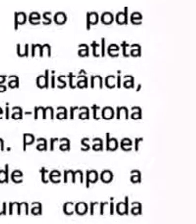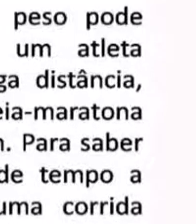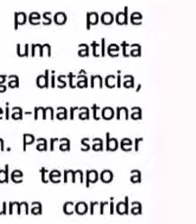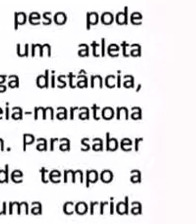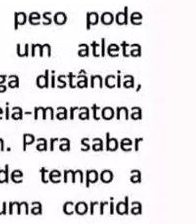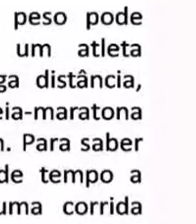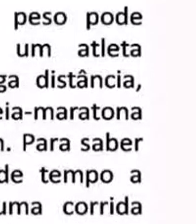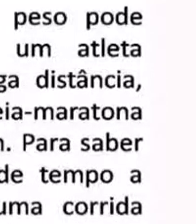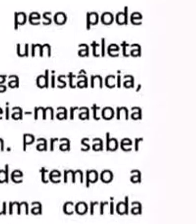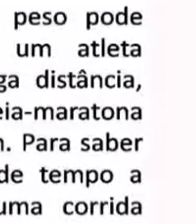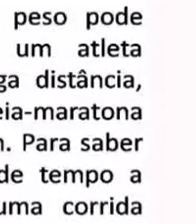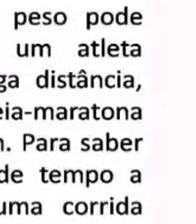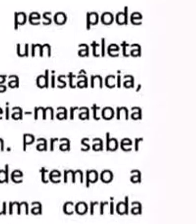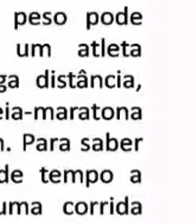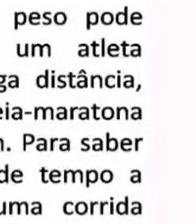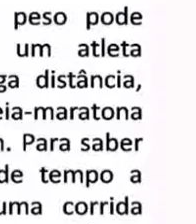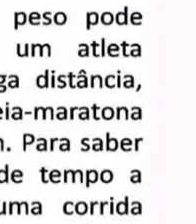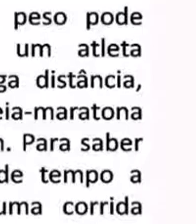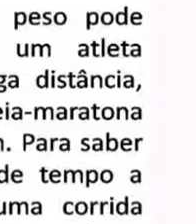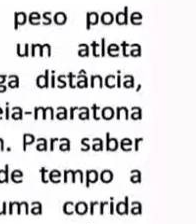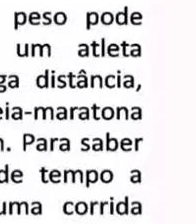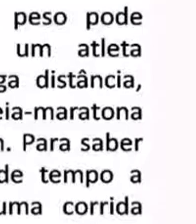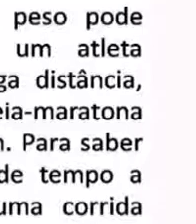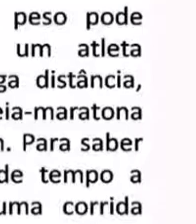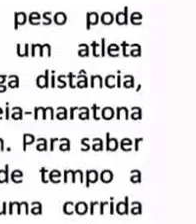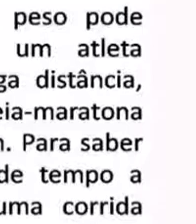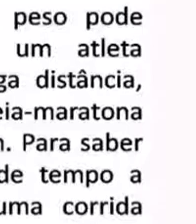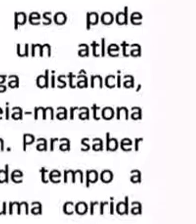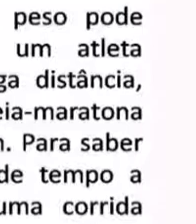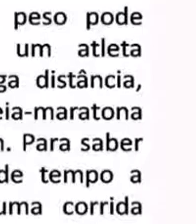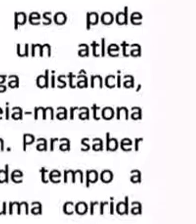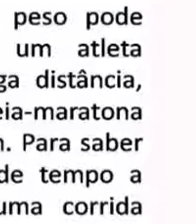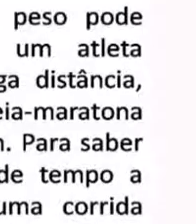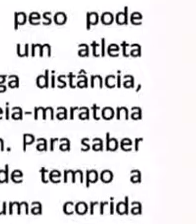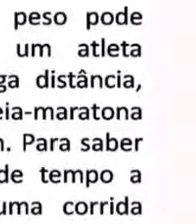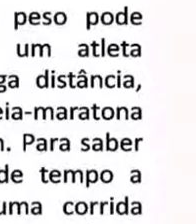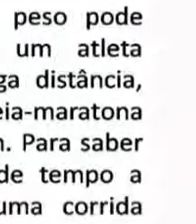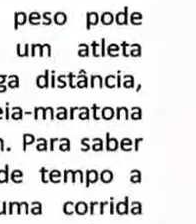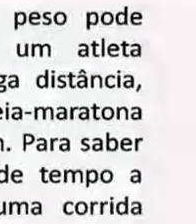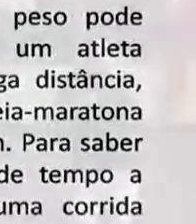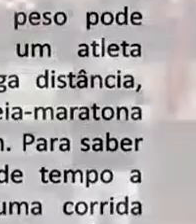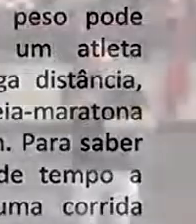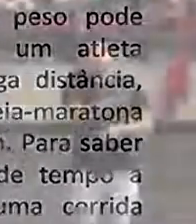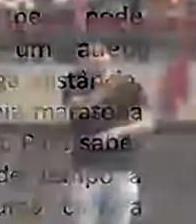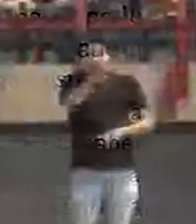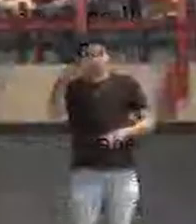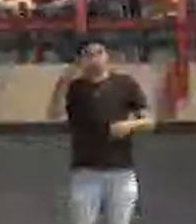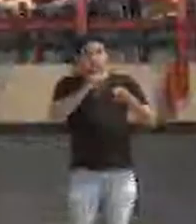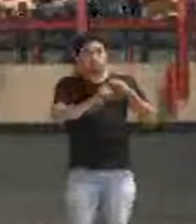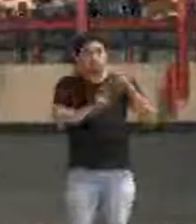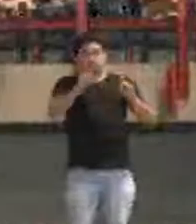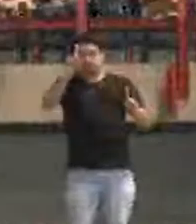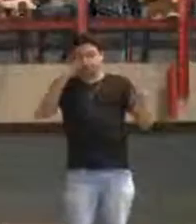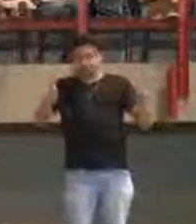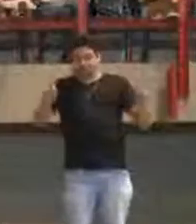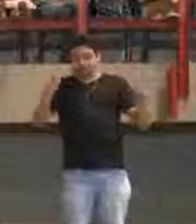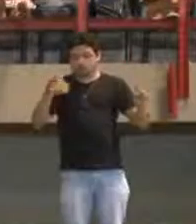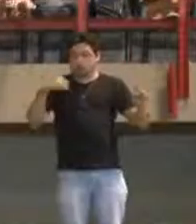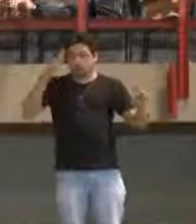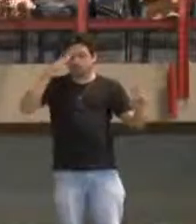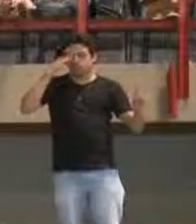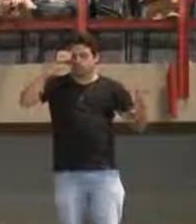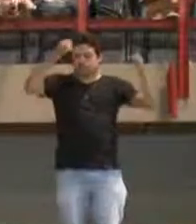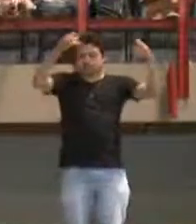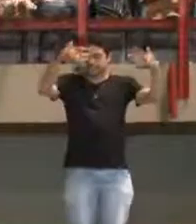peso, muitos atletas utilizam os dados apresentados na tabela e no gráfico. Eu vou explicar para vocês